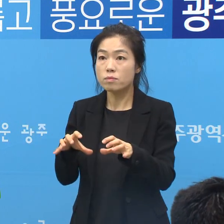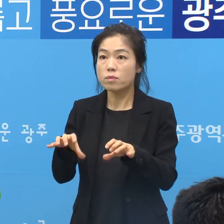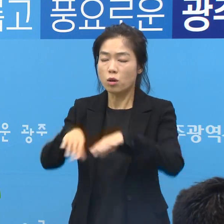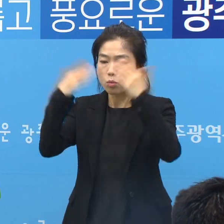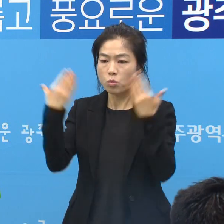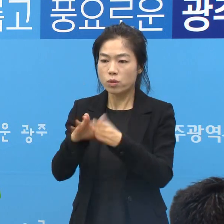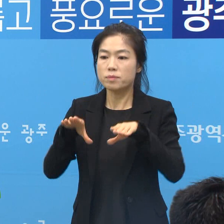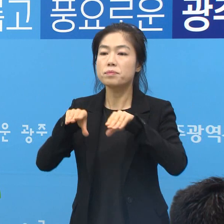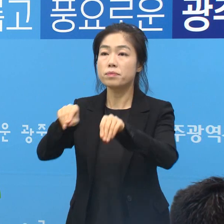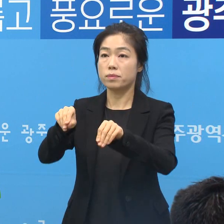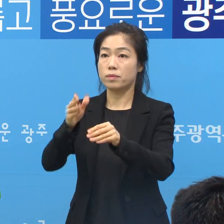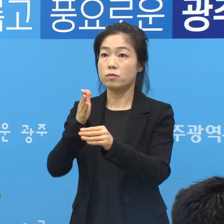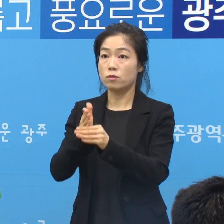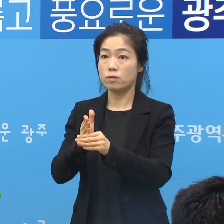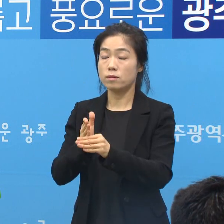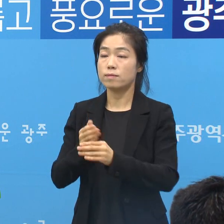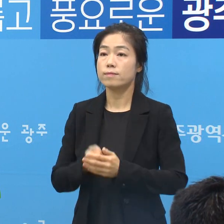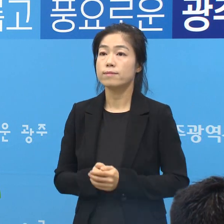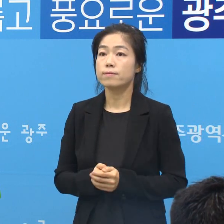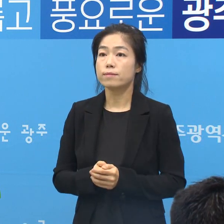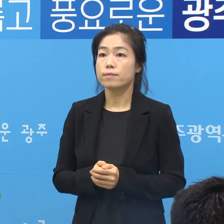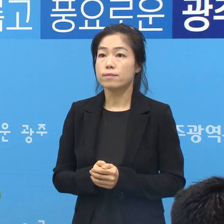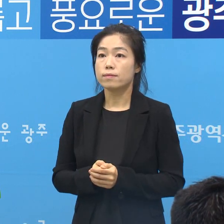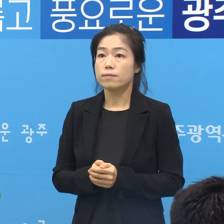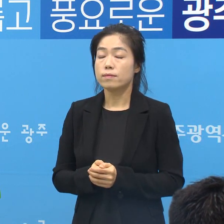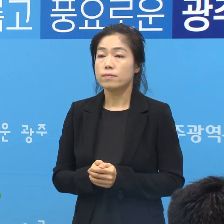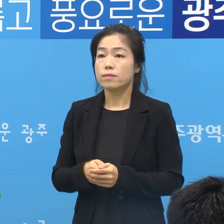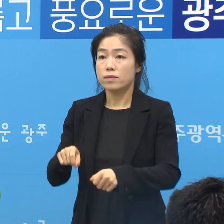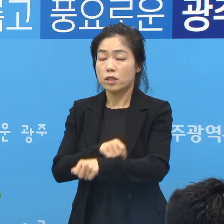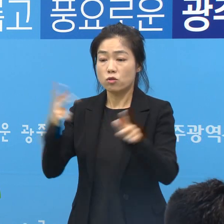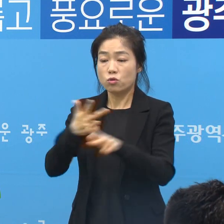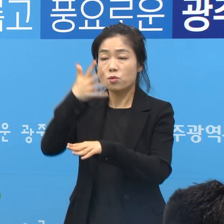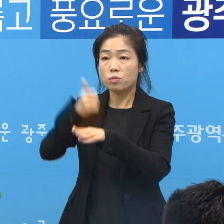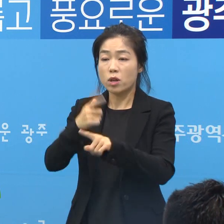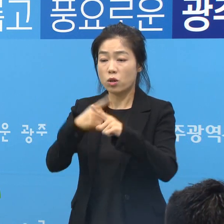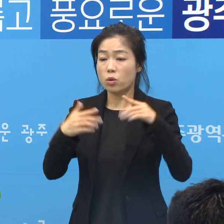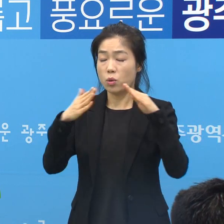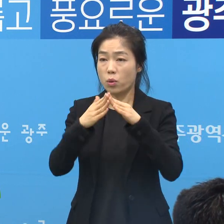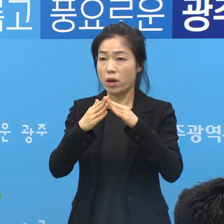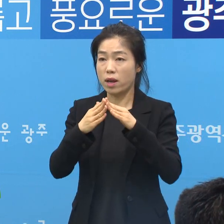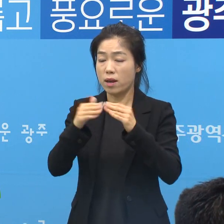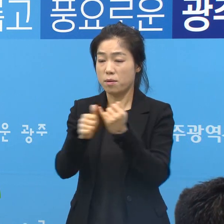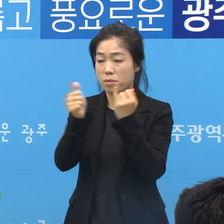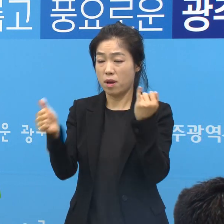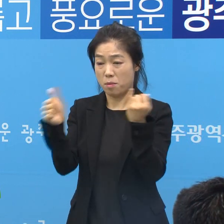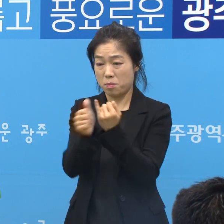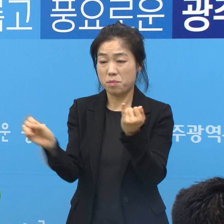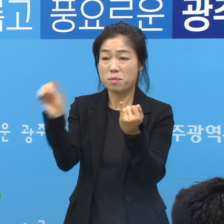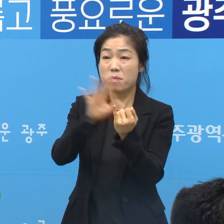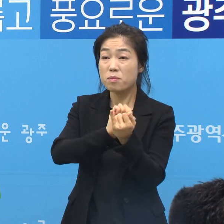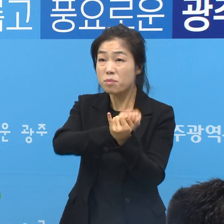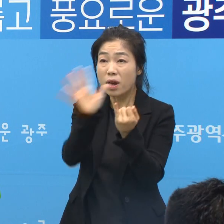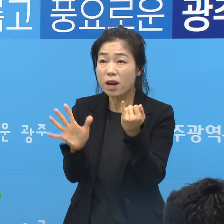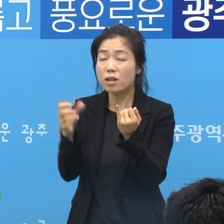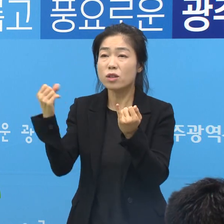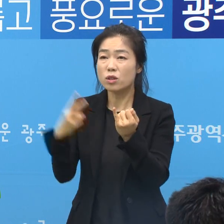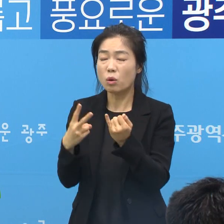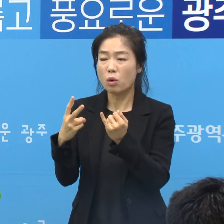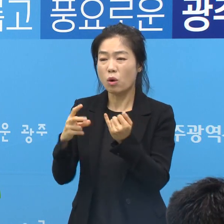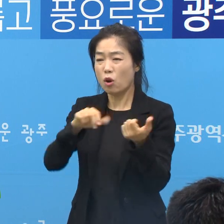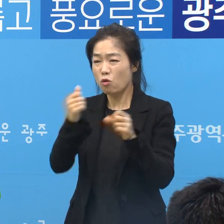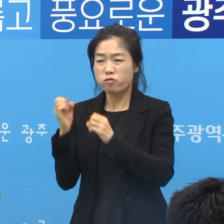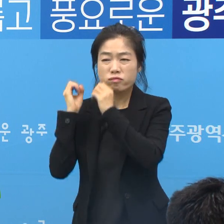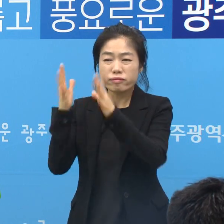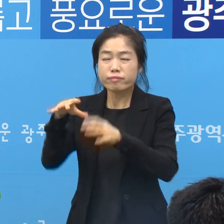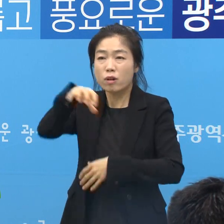전면 금지하고 있습니다. 특히 주말에 교회와 애식장, 장례식장 등 밀폐된